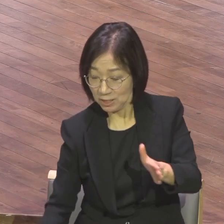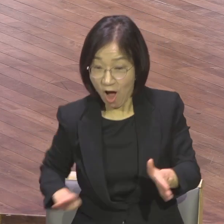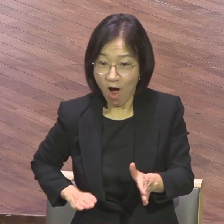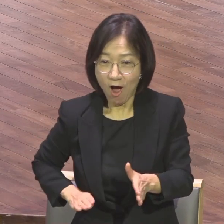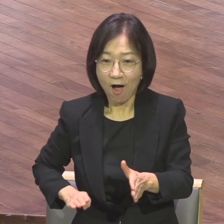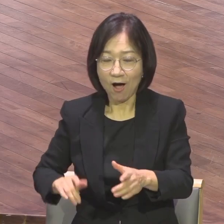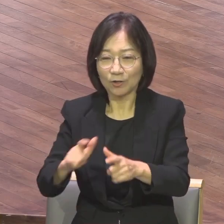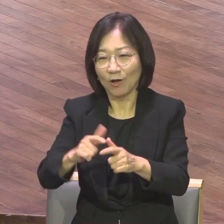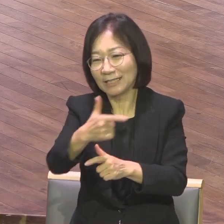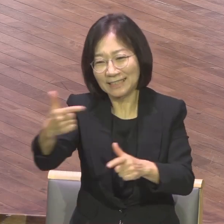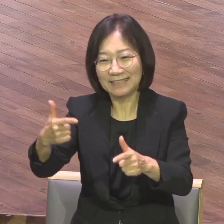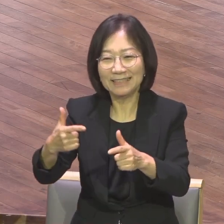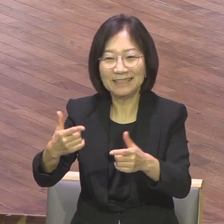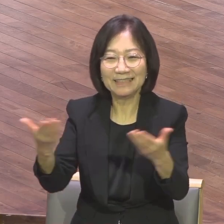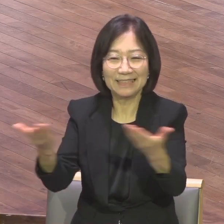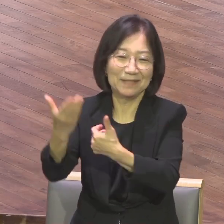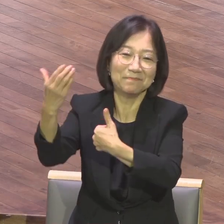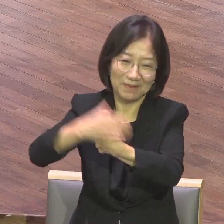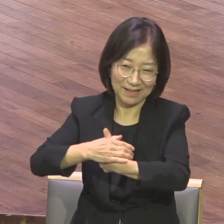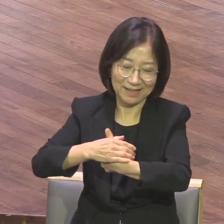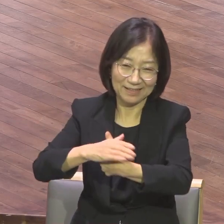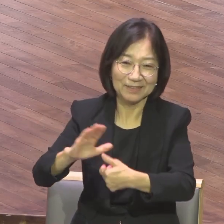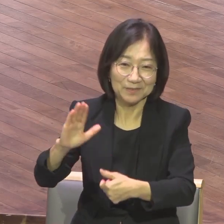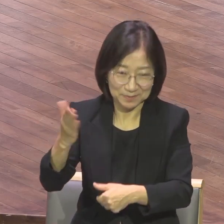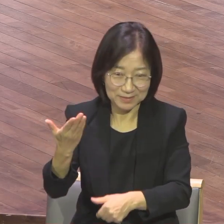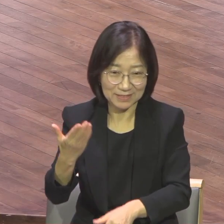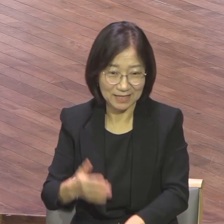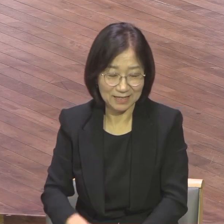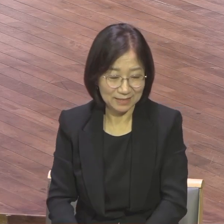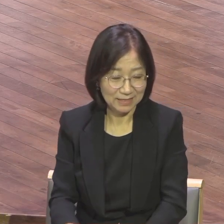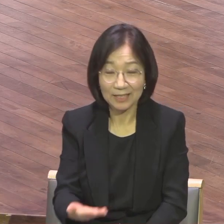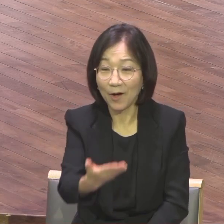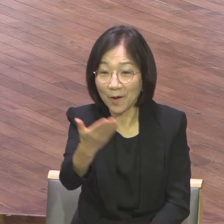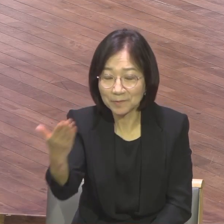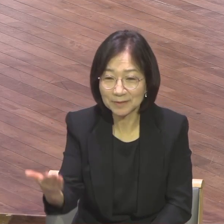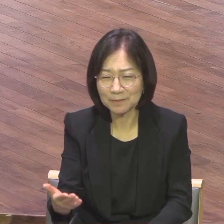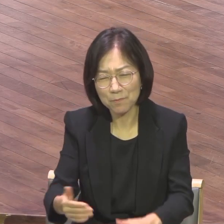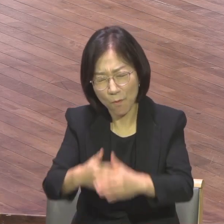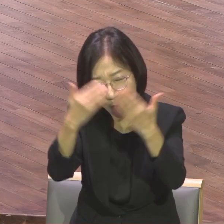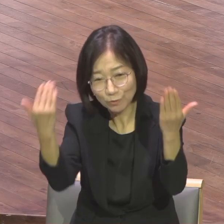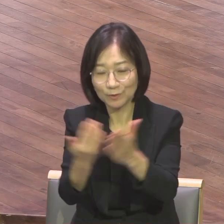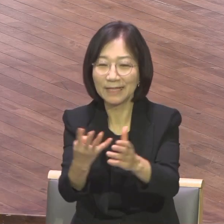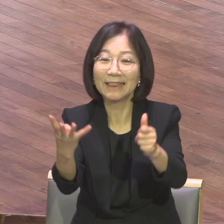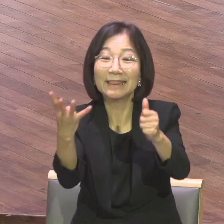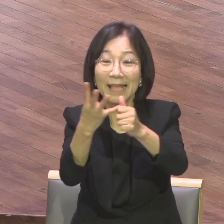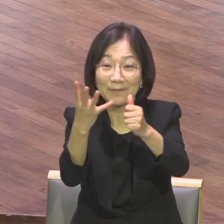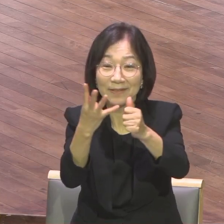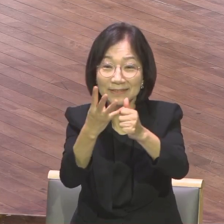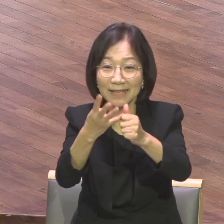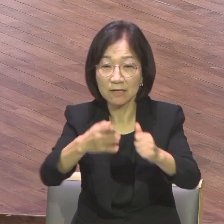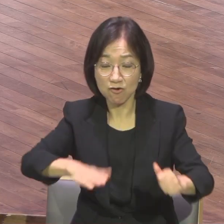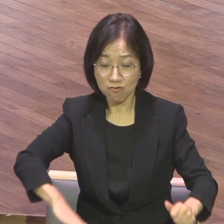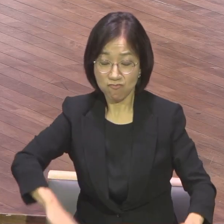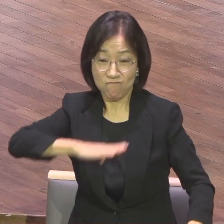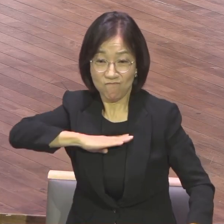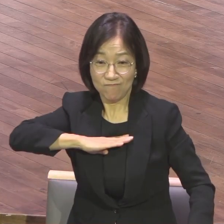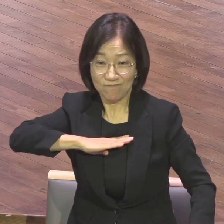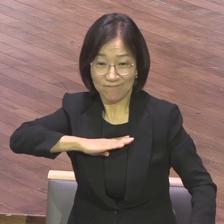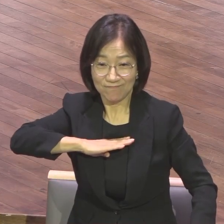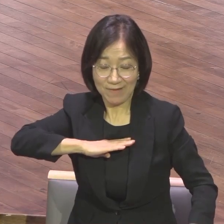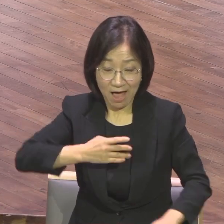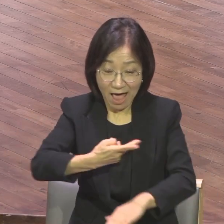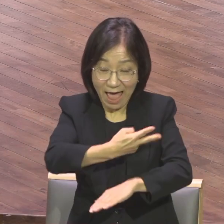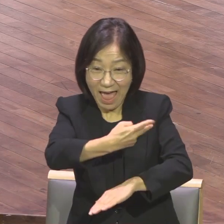237 선교의 선두에 서 있는 예언계 모든 성도들 모두 다 네 번째 단계 헤엄칠 수 있는 믿음의 수준까지